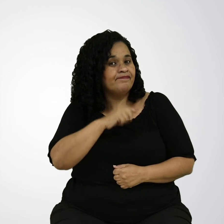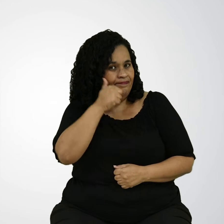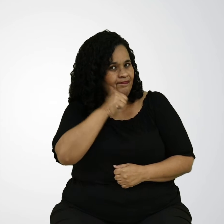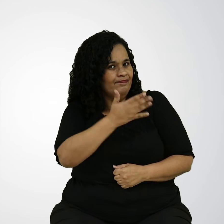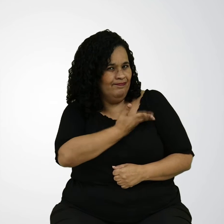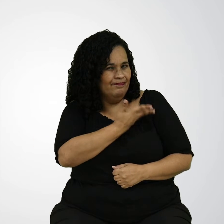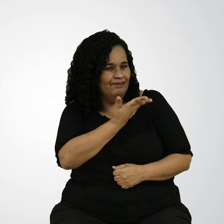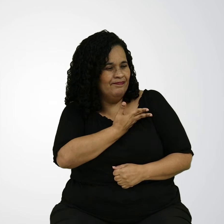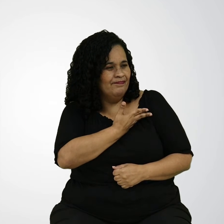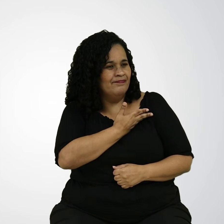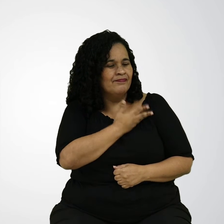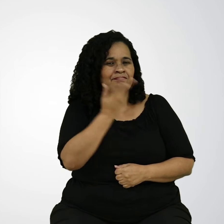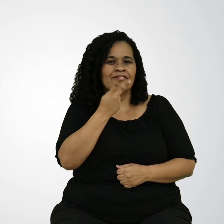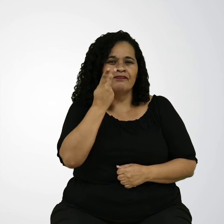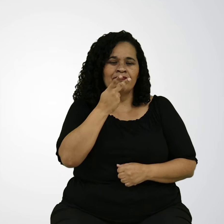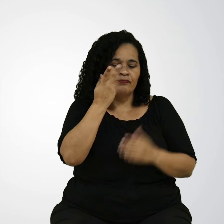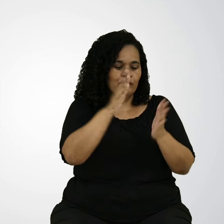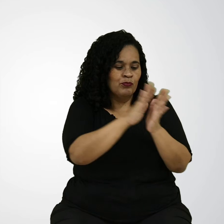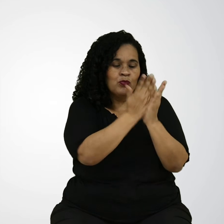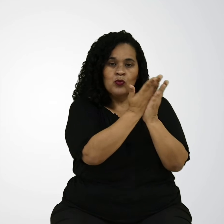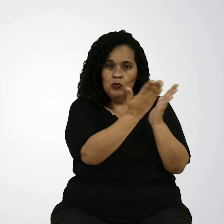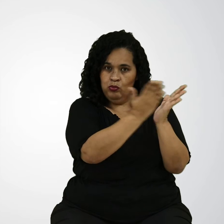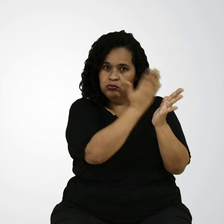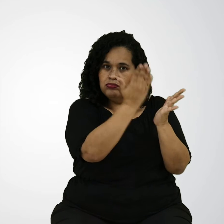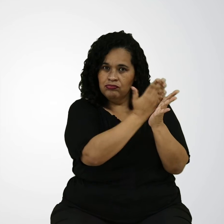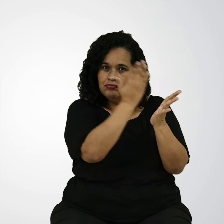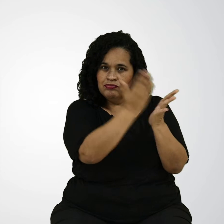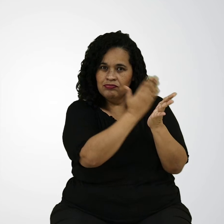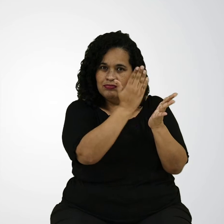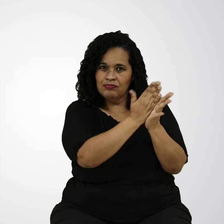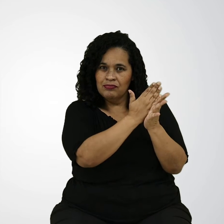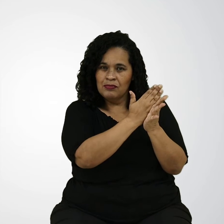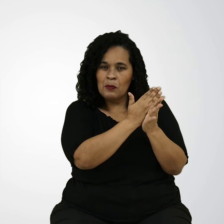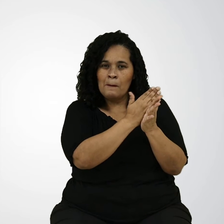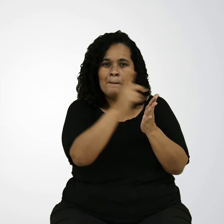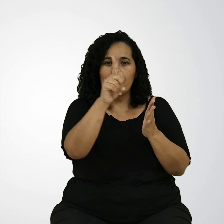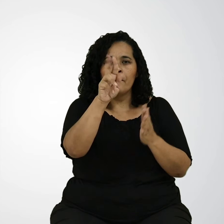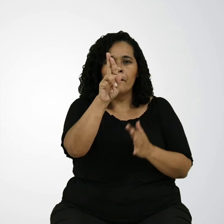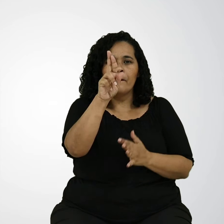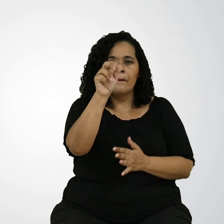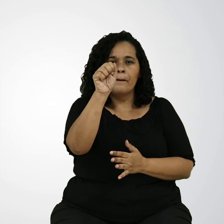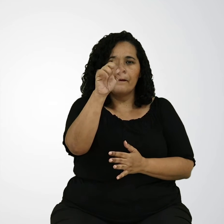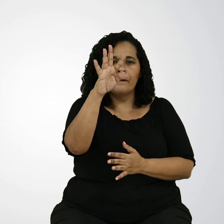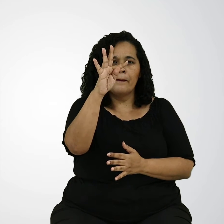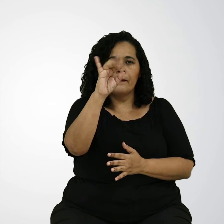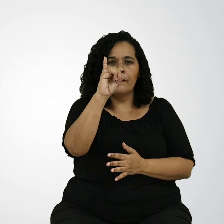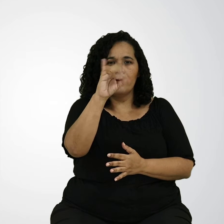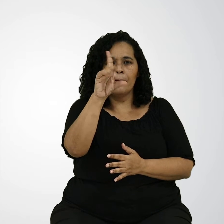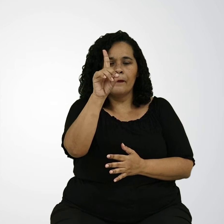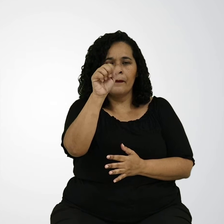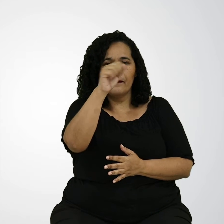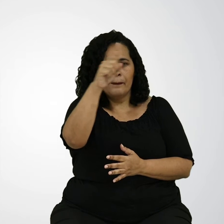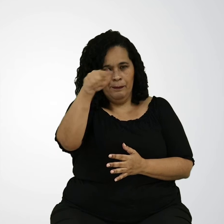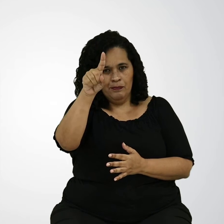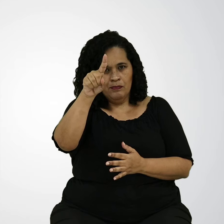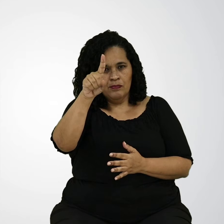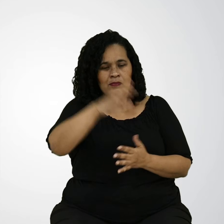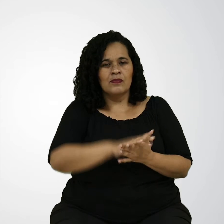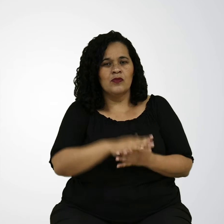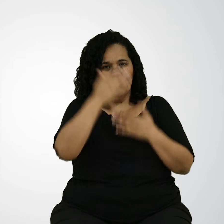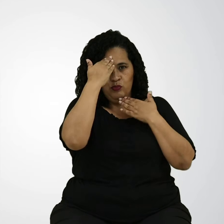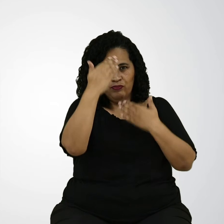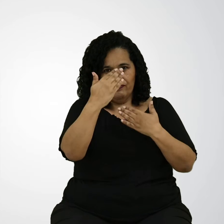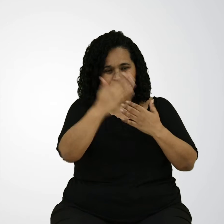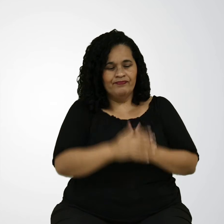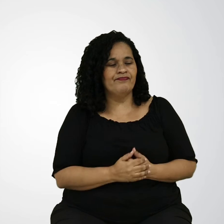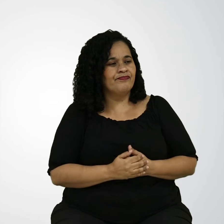que é um caderno da gratidão. Ela tem uma caderneta de gratidão. E geralmente ela vai preenchendo, né, a